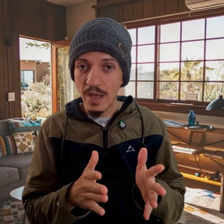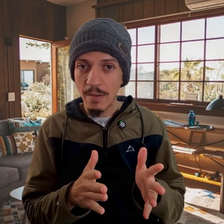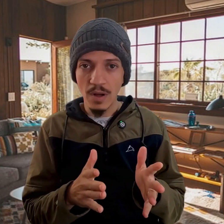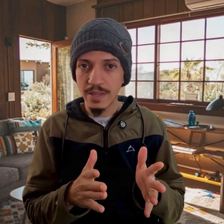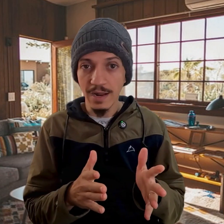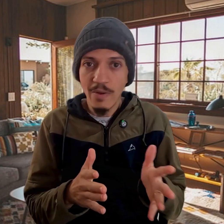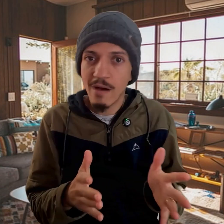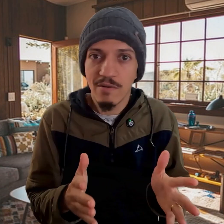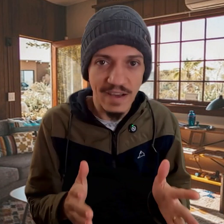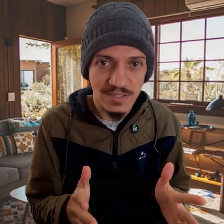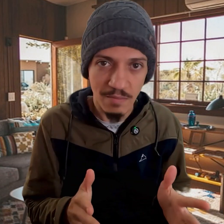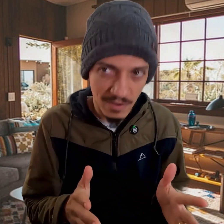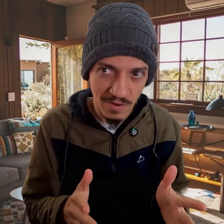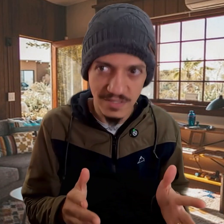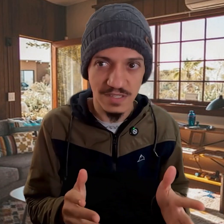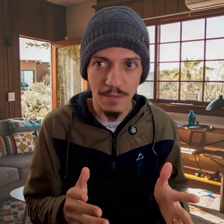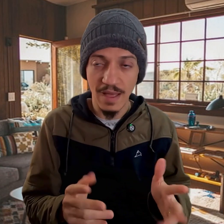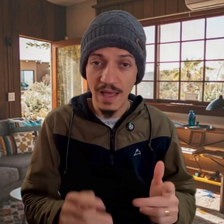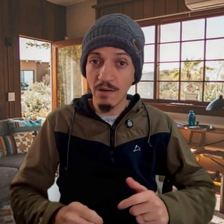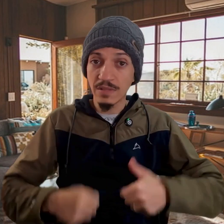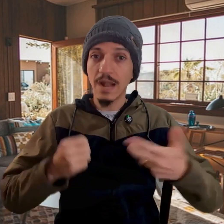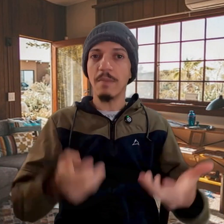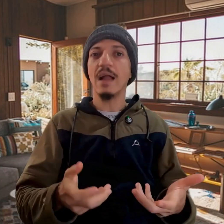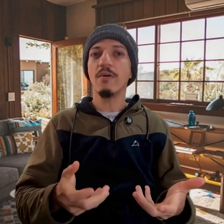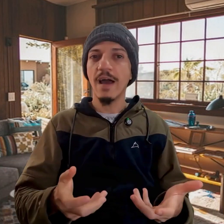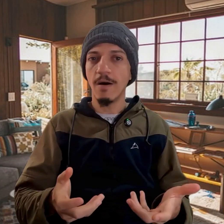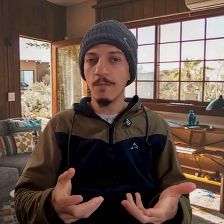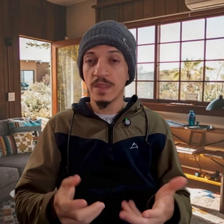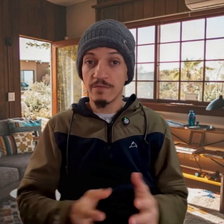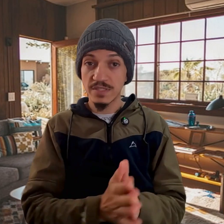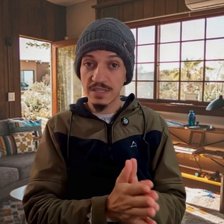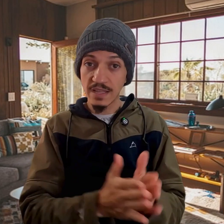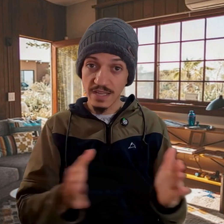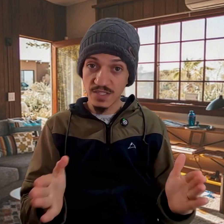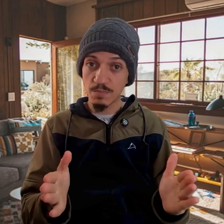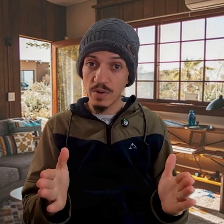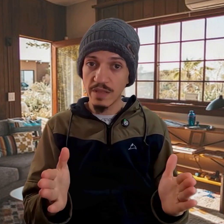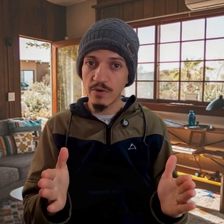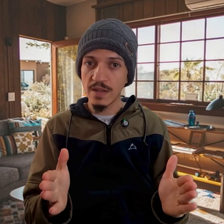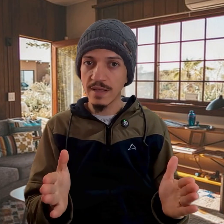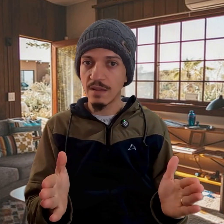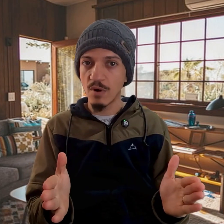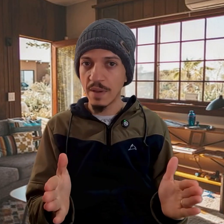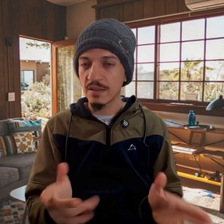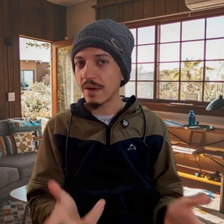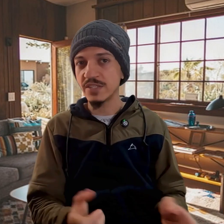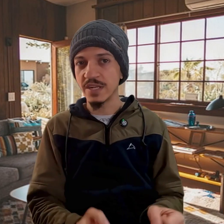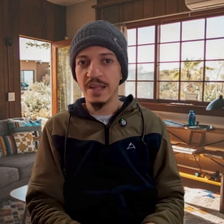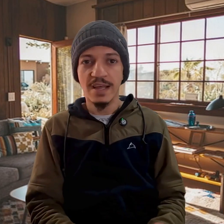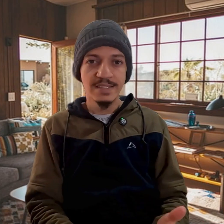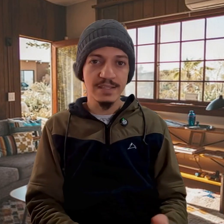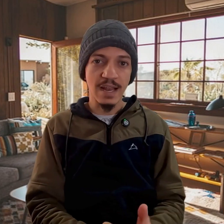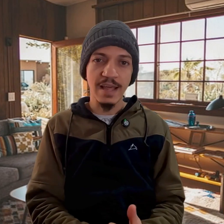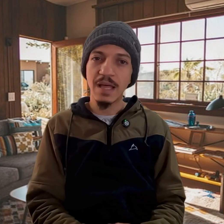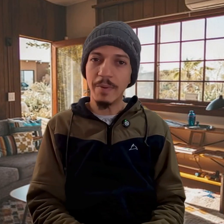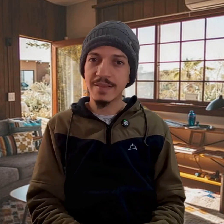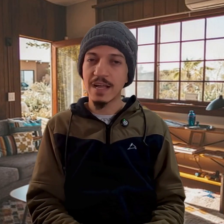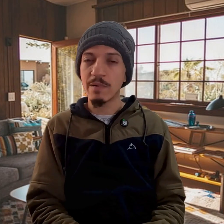remota, ela não é uma conversa com um amigo no WhatsApp, ela é um trabalho real e você tem que estar disponível ali naquele momento. Imagina, você está lá interpretando uma